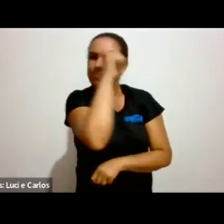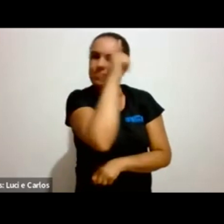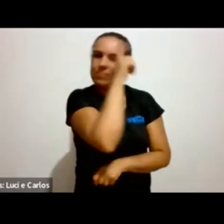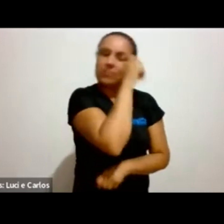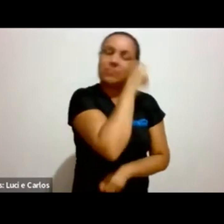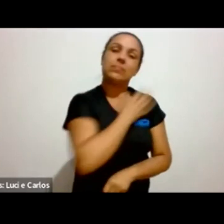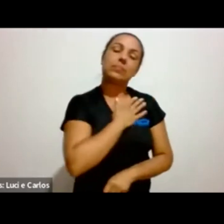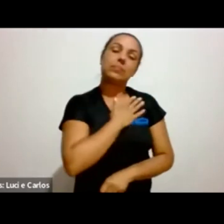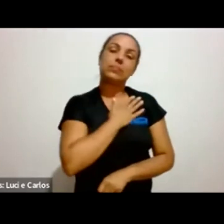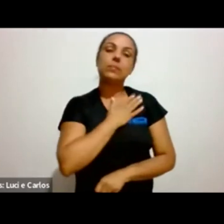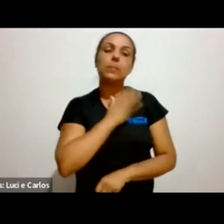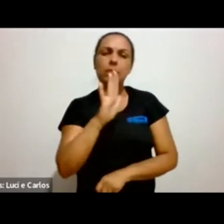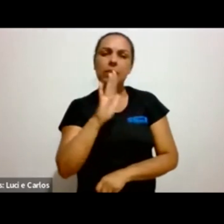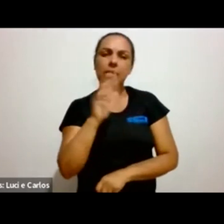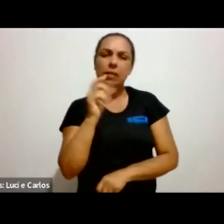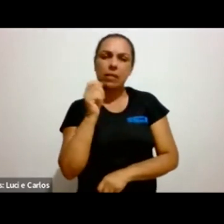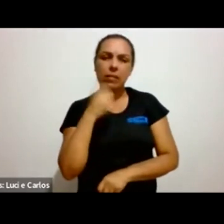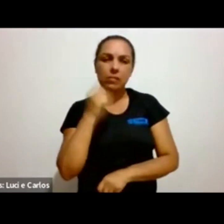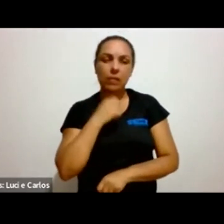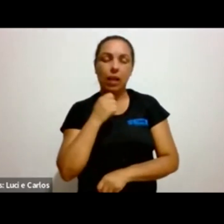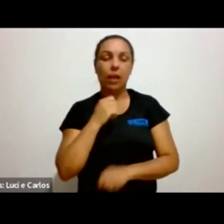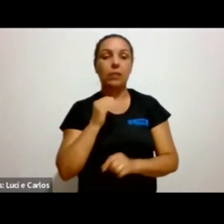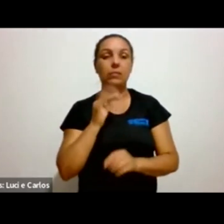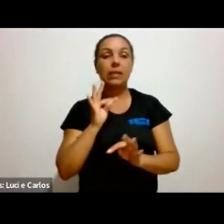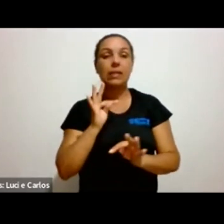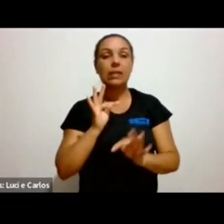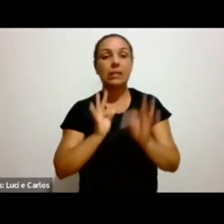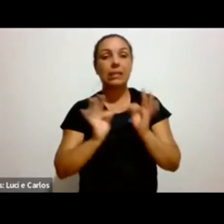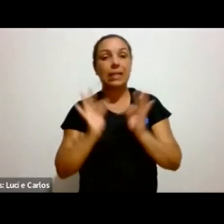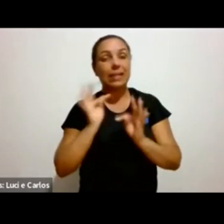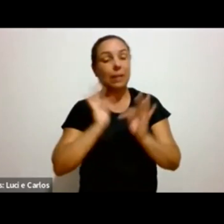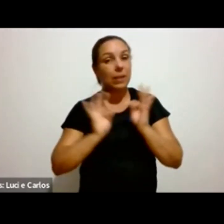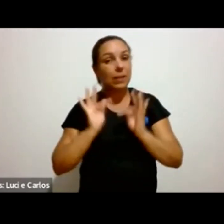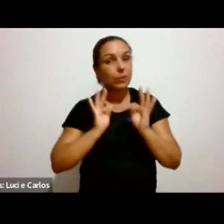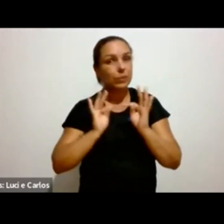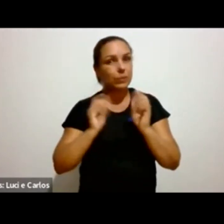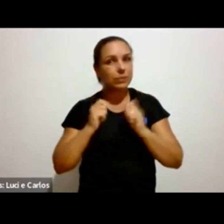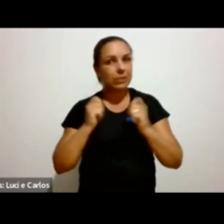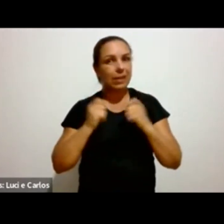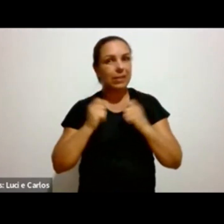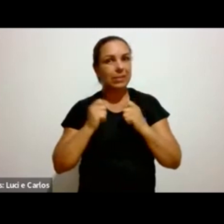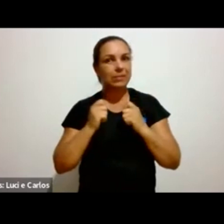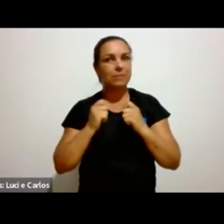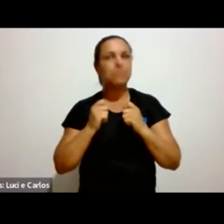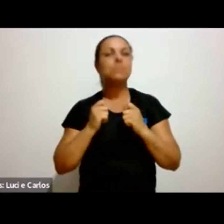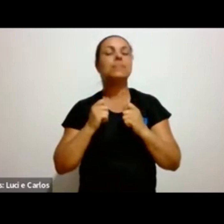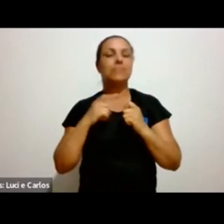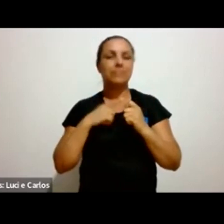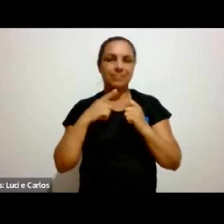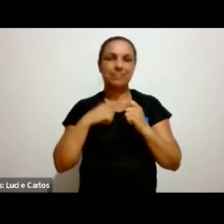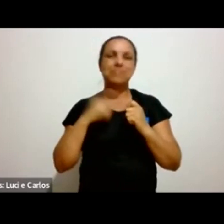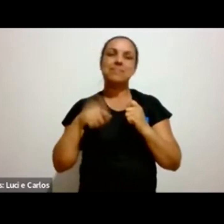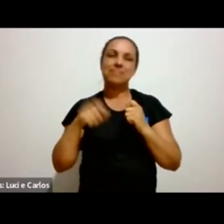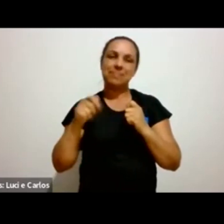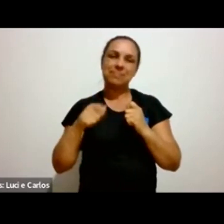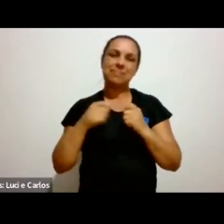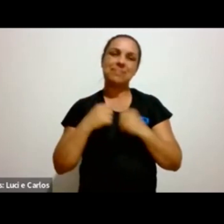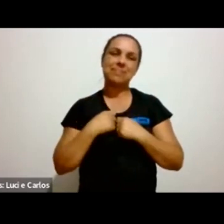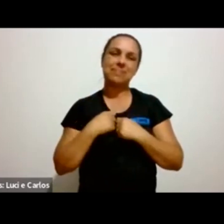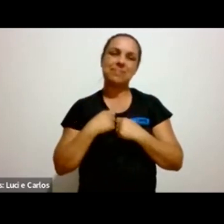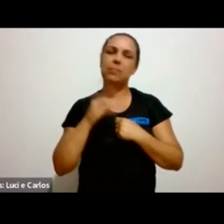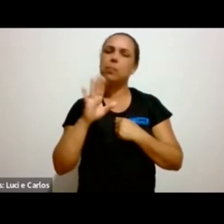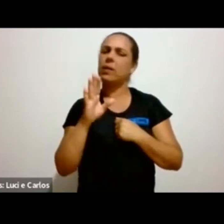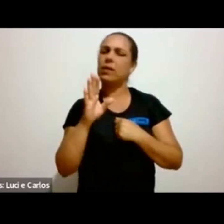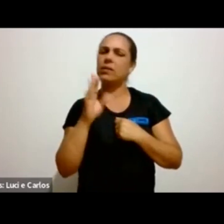que existe maneira natural de tratar a fibromialgia. Mas que a questão não está só no